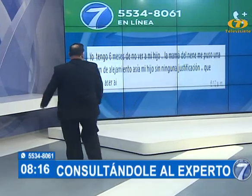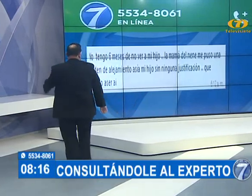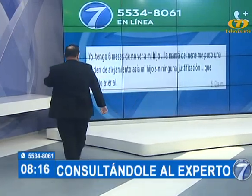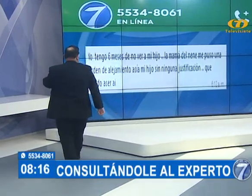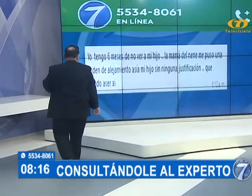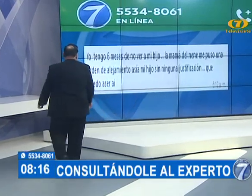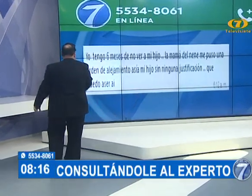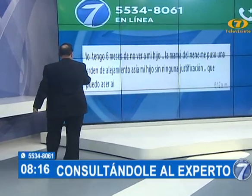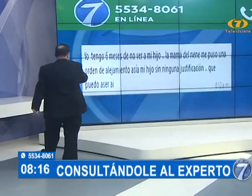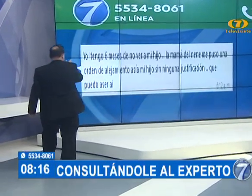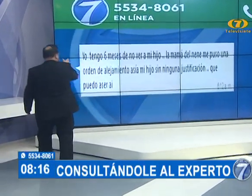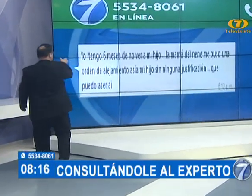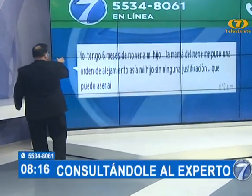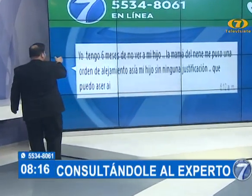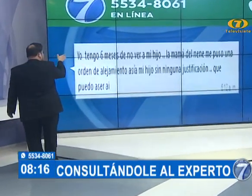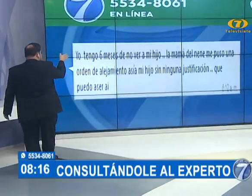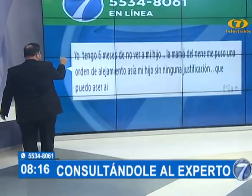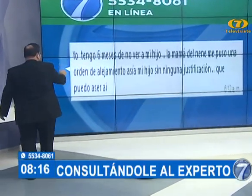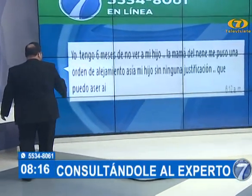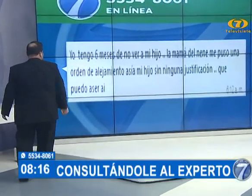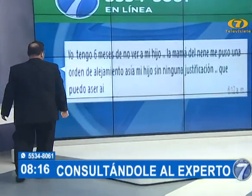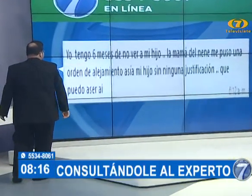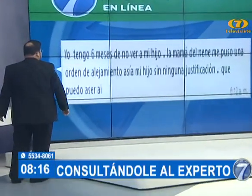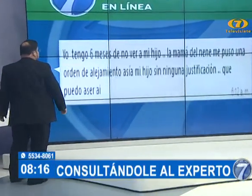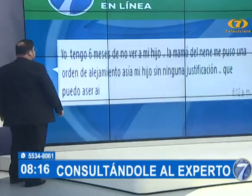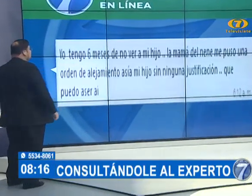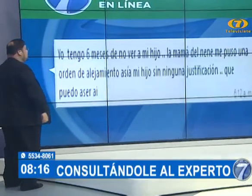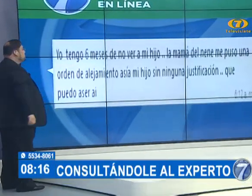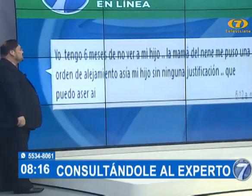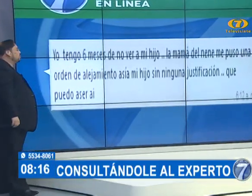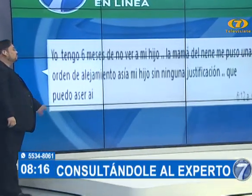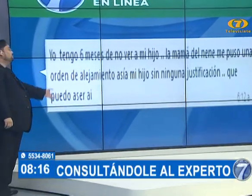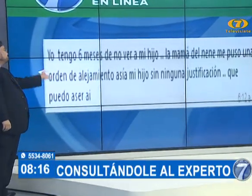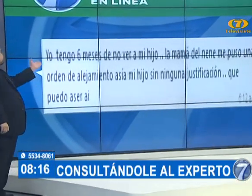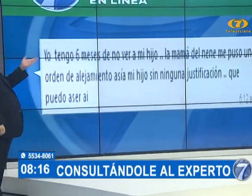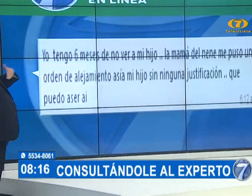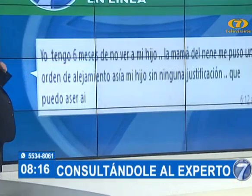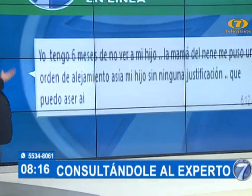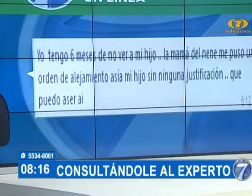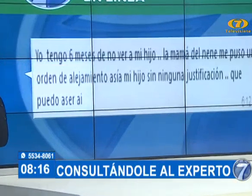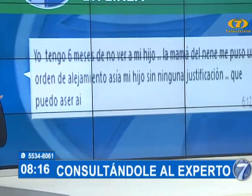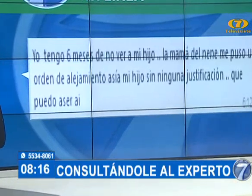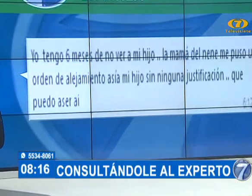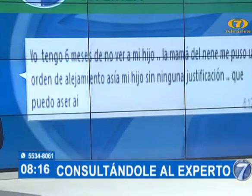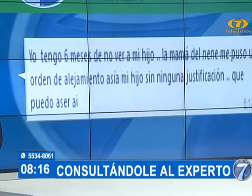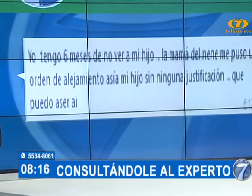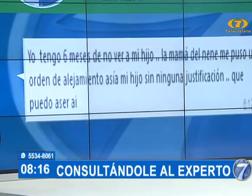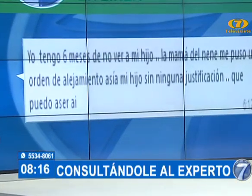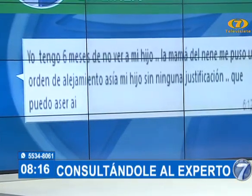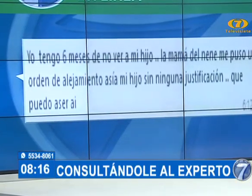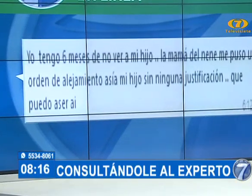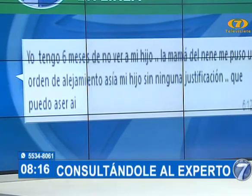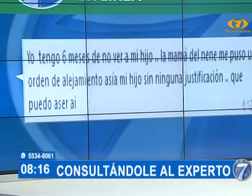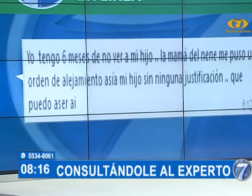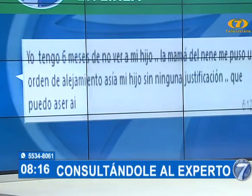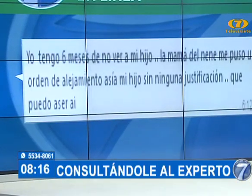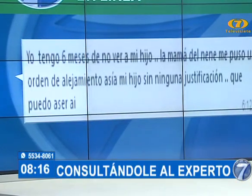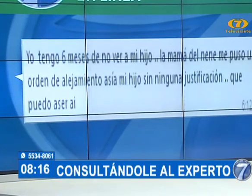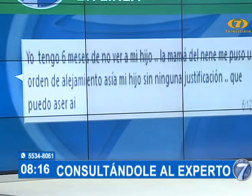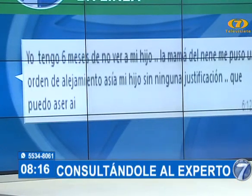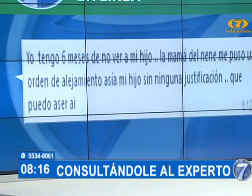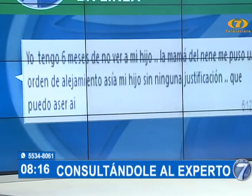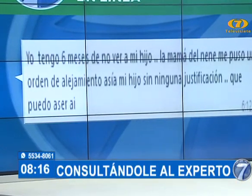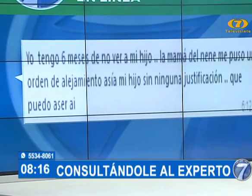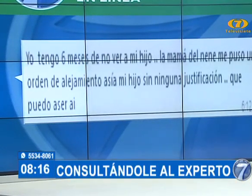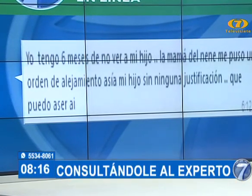5534-8061, yo tengo 6 meses de no ver a mi hijo. La mamá del nene me puso una orden